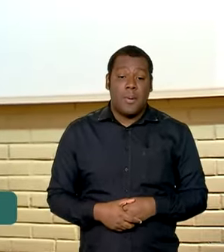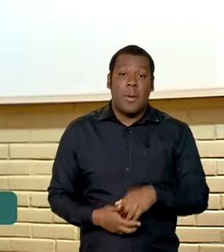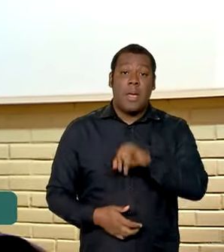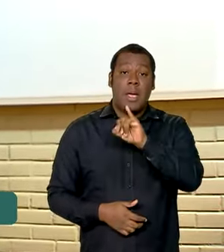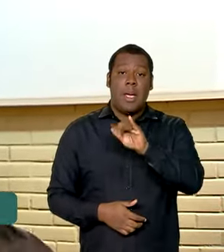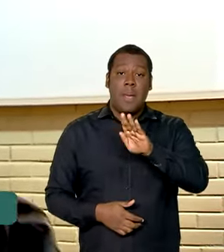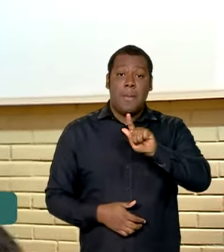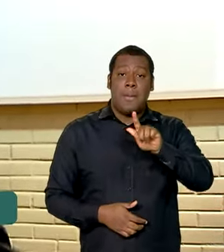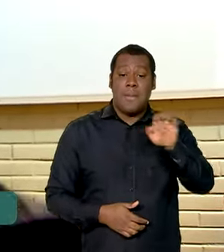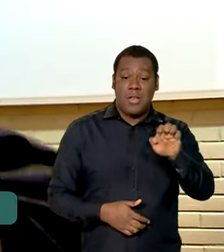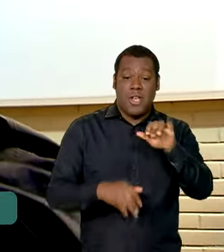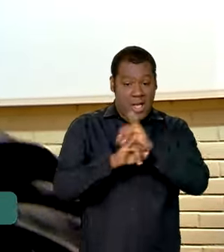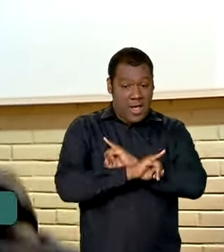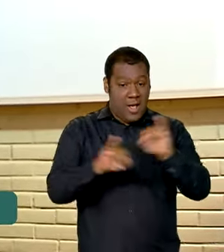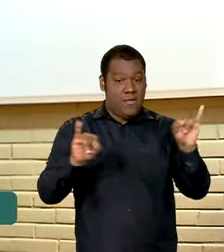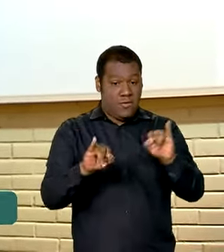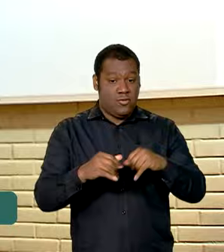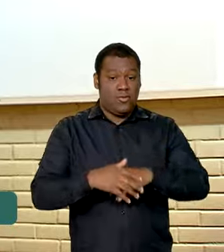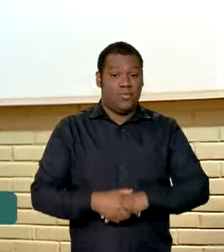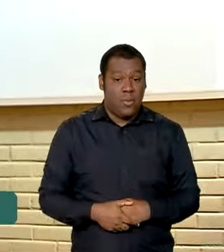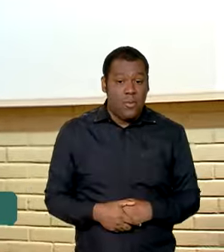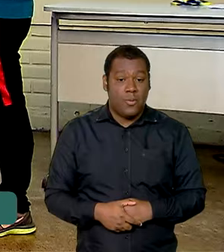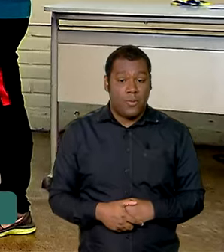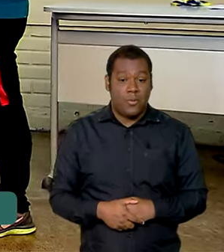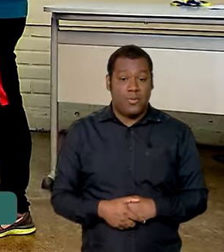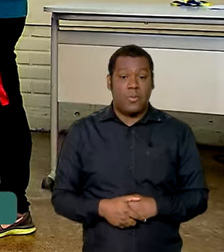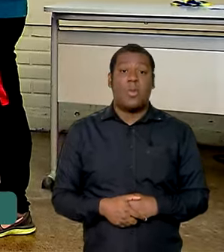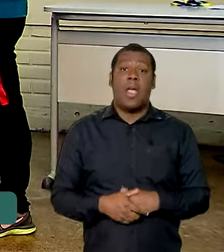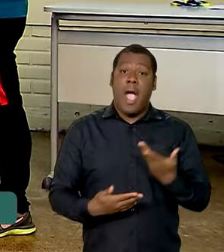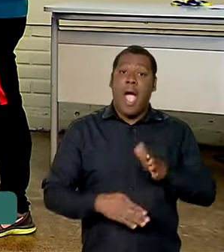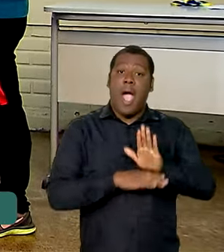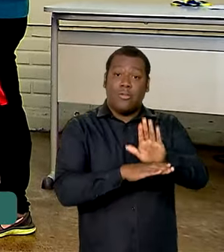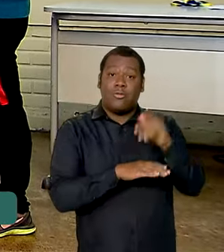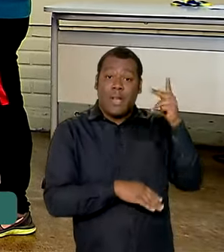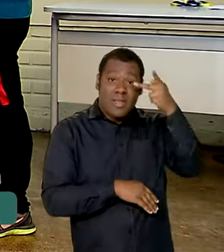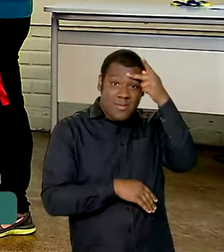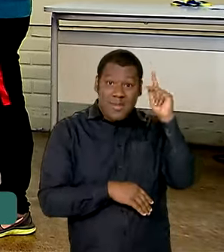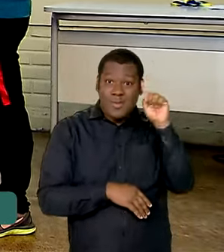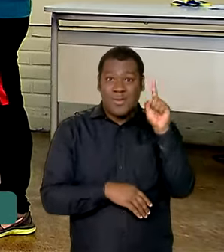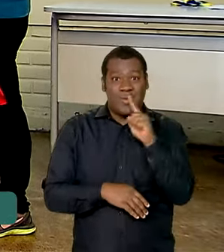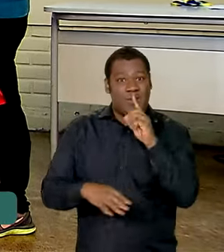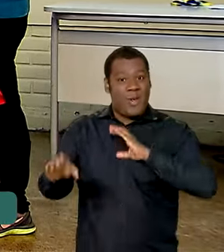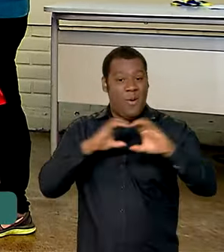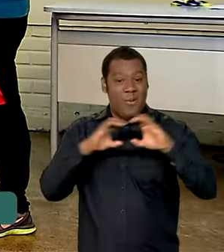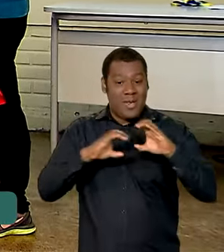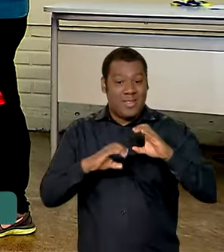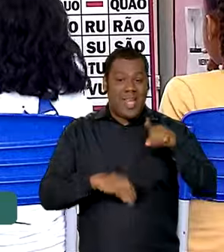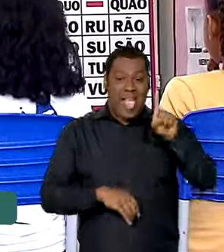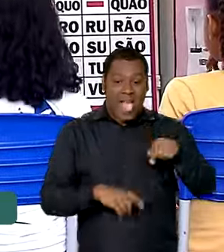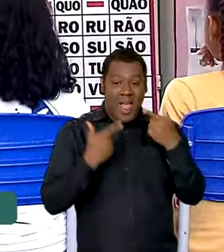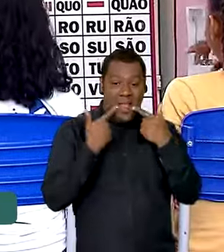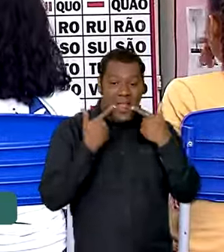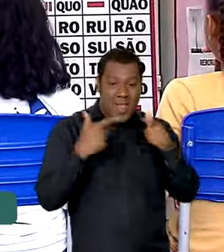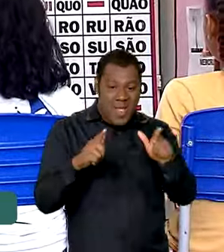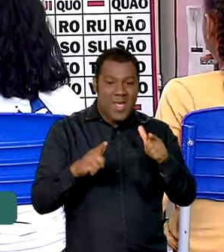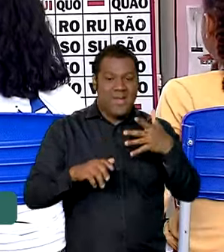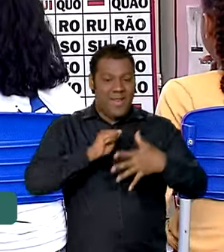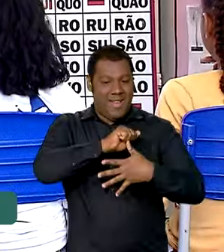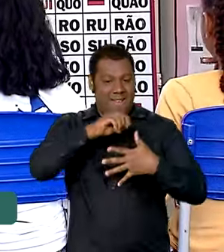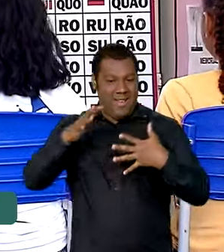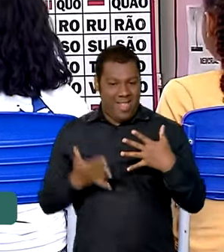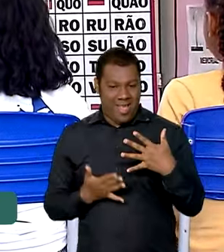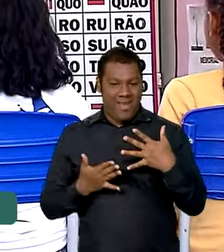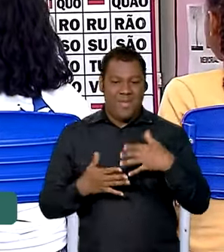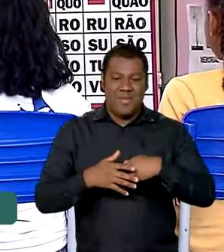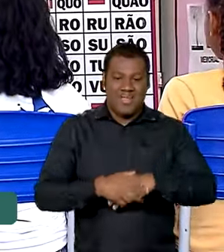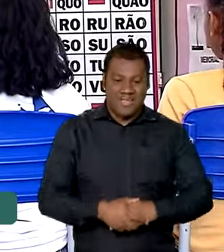Geografia e Estatística. Para auxiliar na comunicação dessa população, existe a Libras, a Língua Brasileira